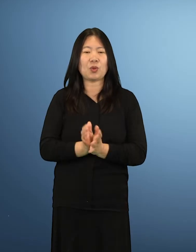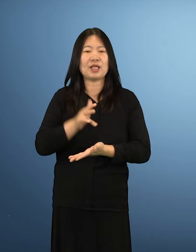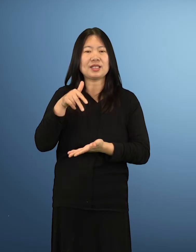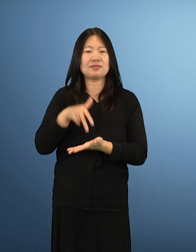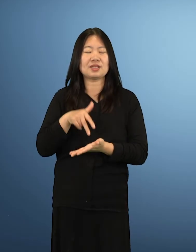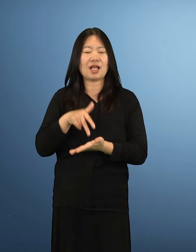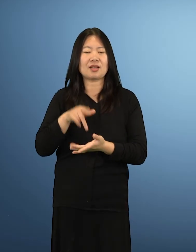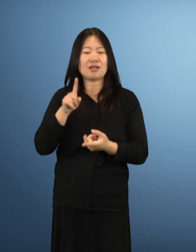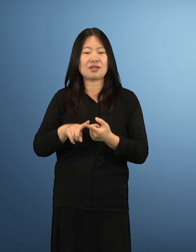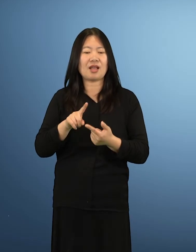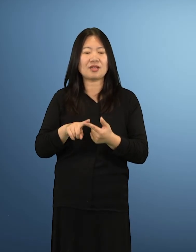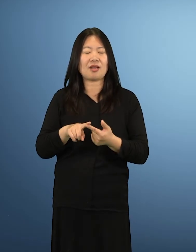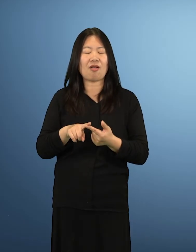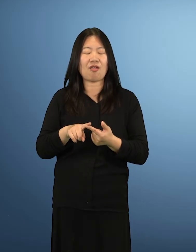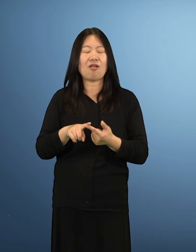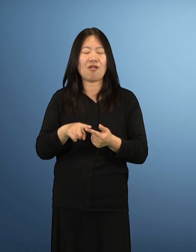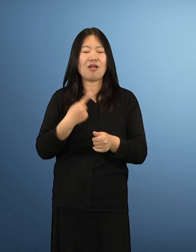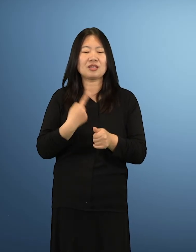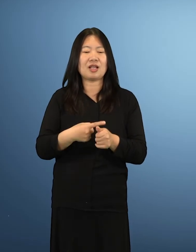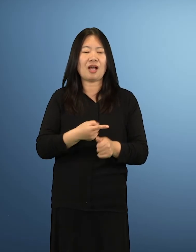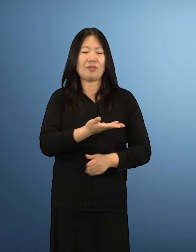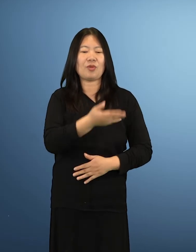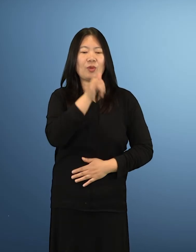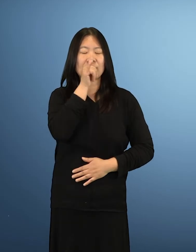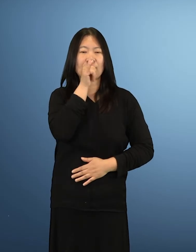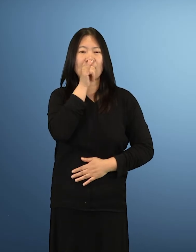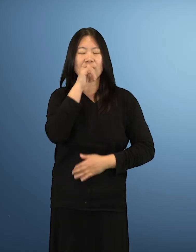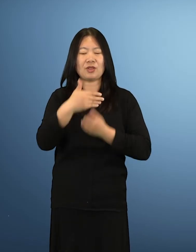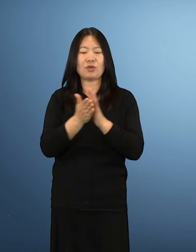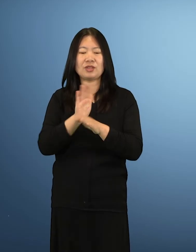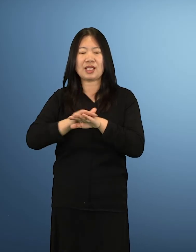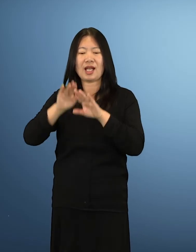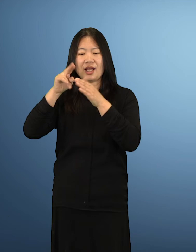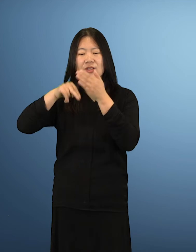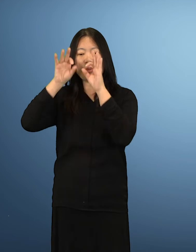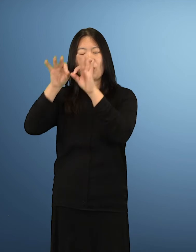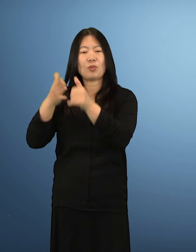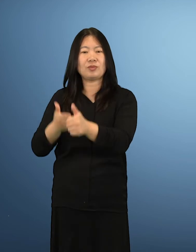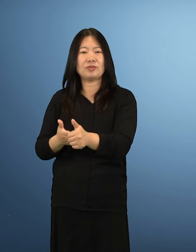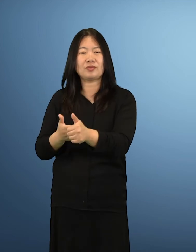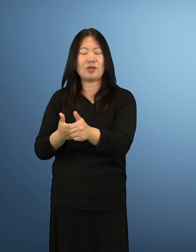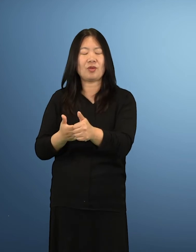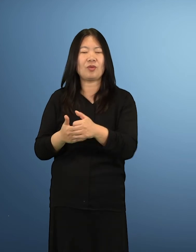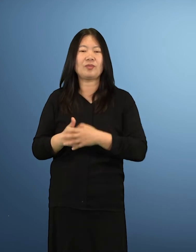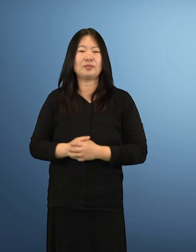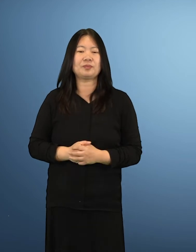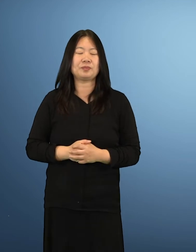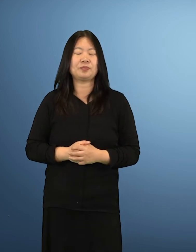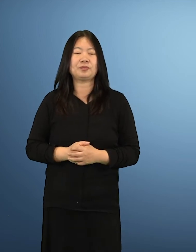공동체적인 지적을 합니다. 성경을 잘 보십시오. 자, 눈을 돌려서